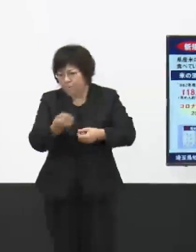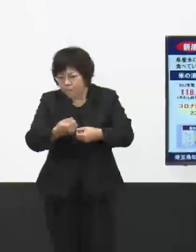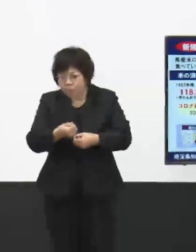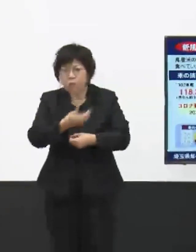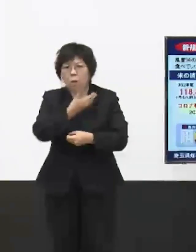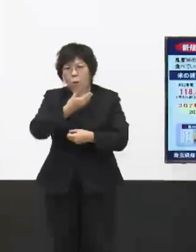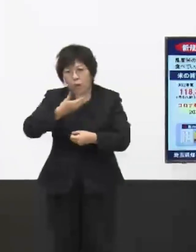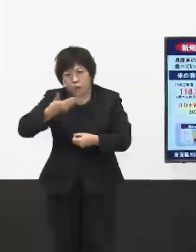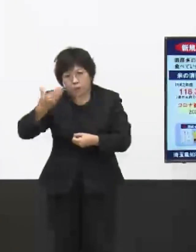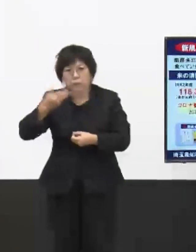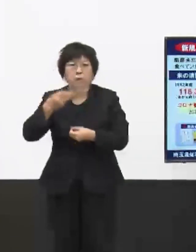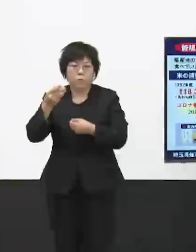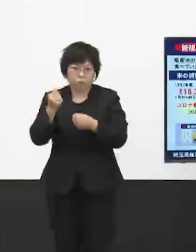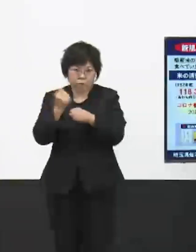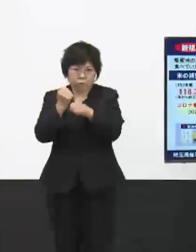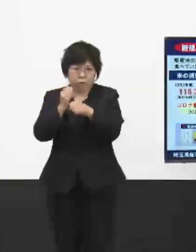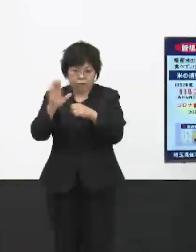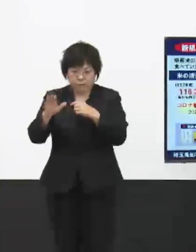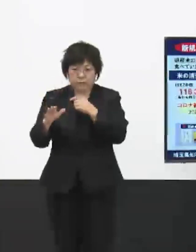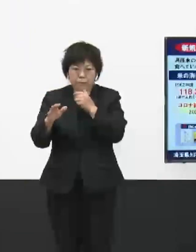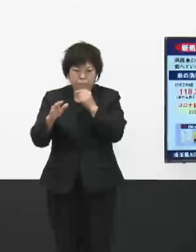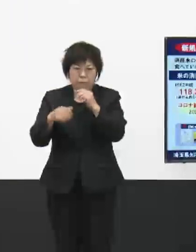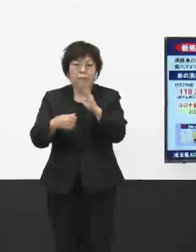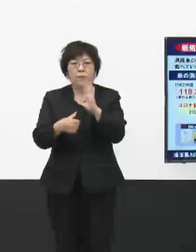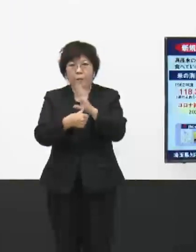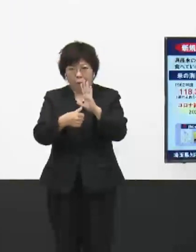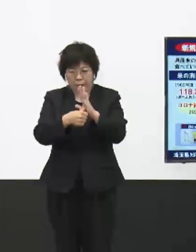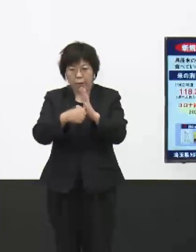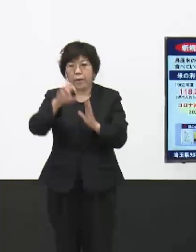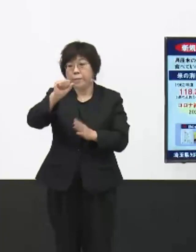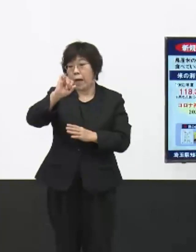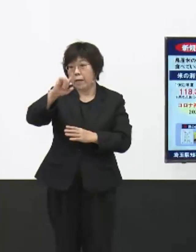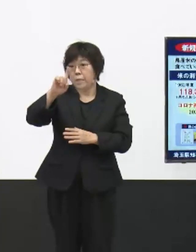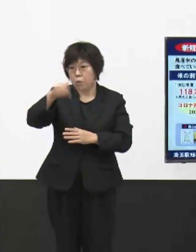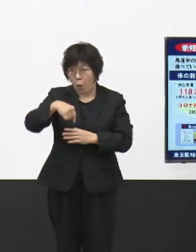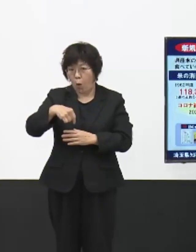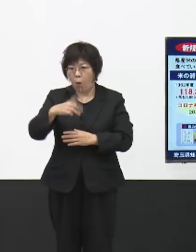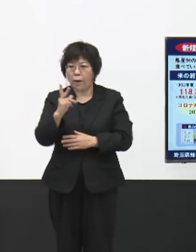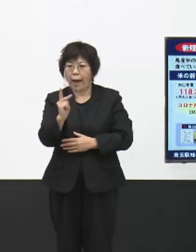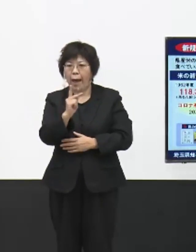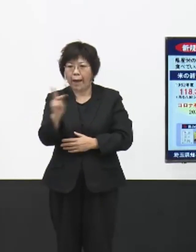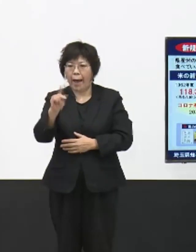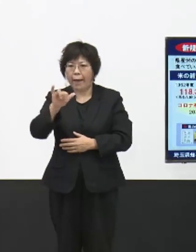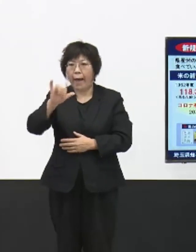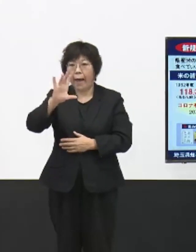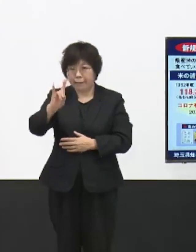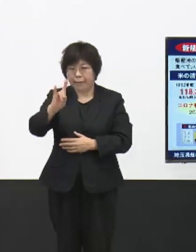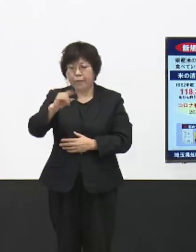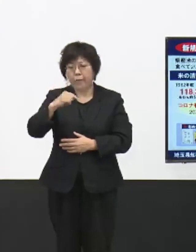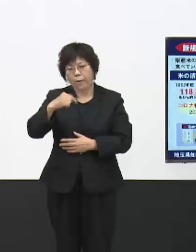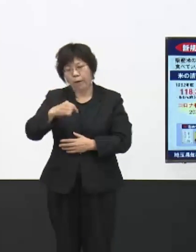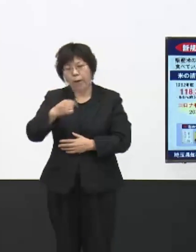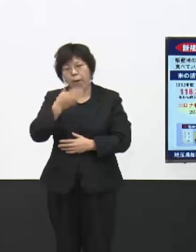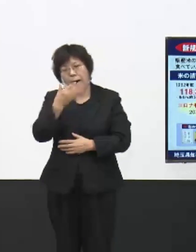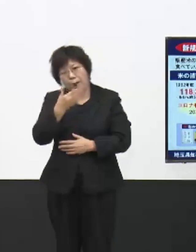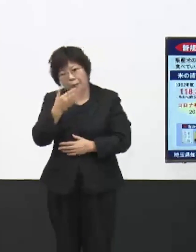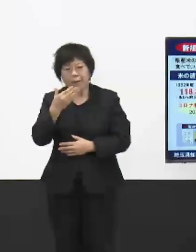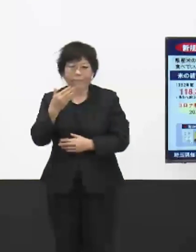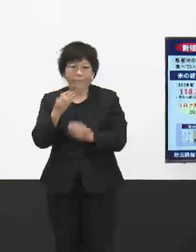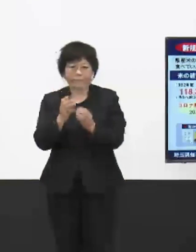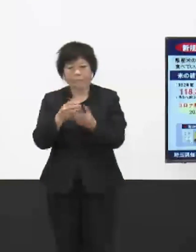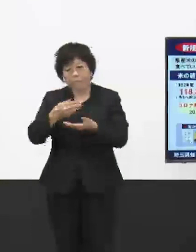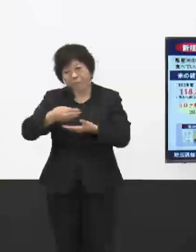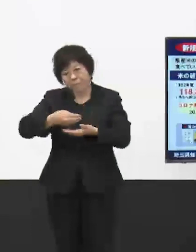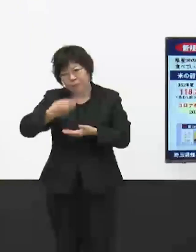されています。彩の輝きについては、さっぱりとした甘さ、ふっくらとした食感が